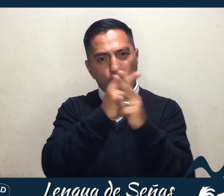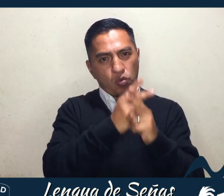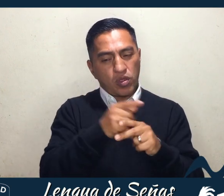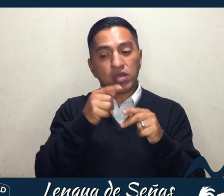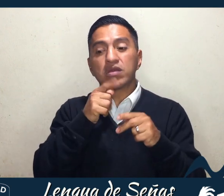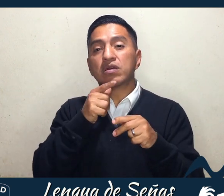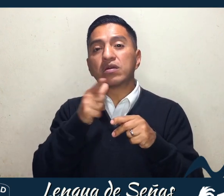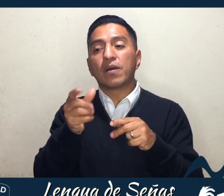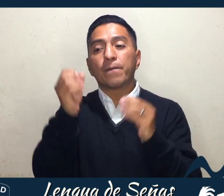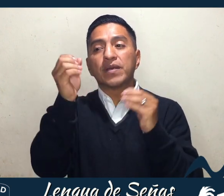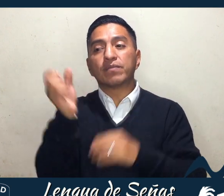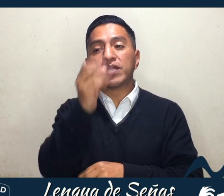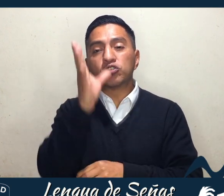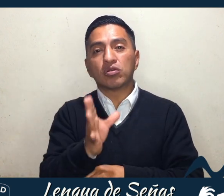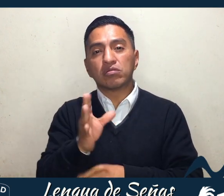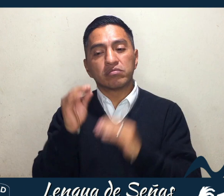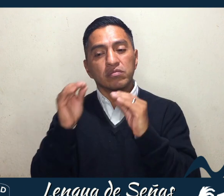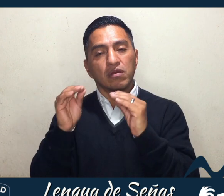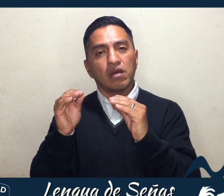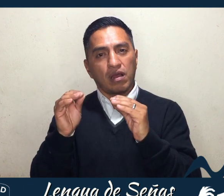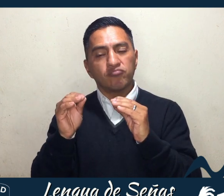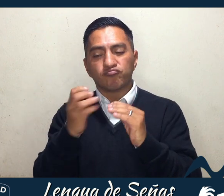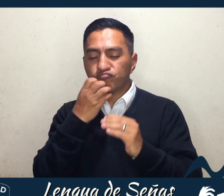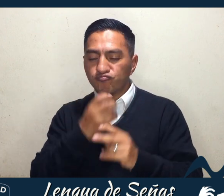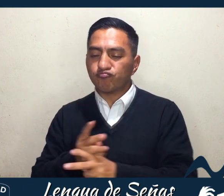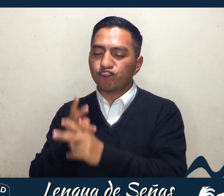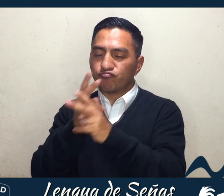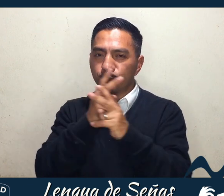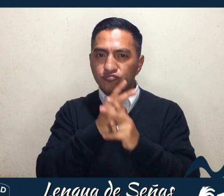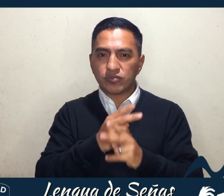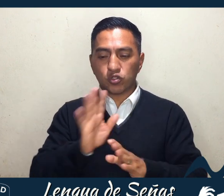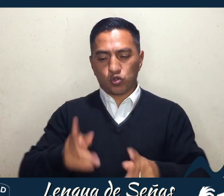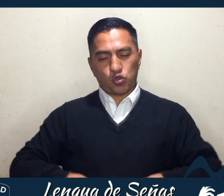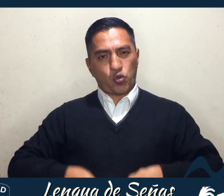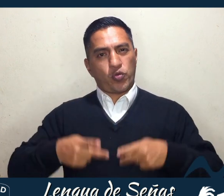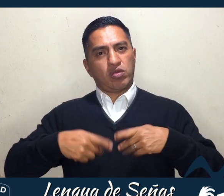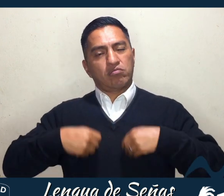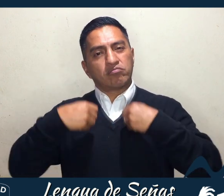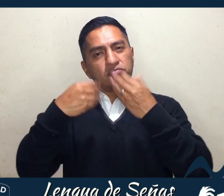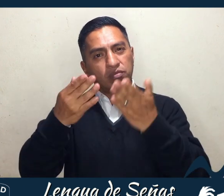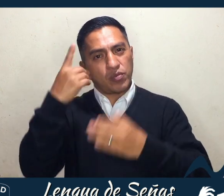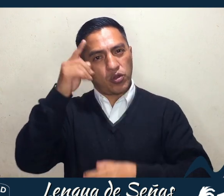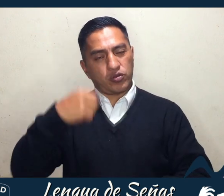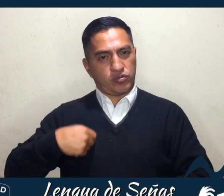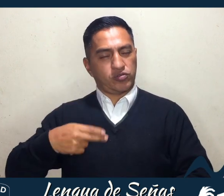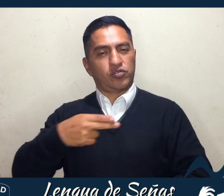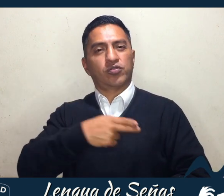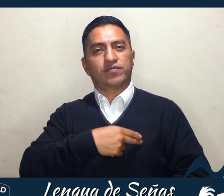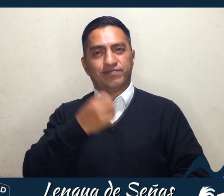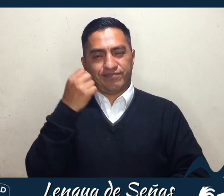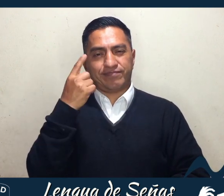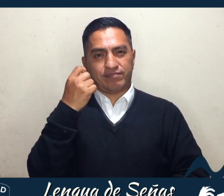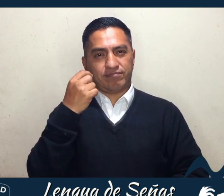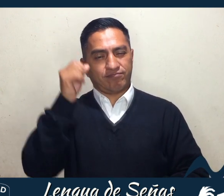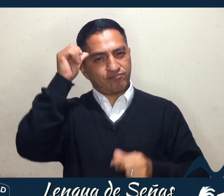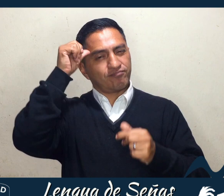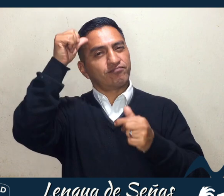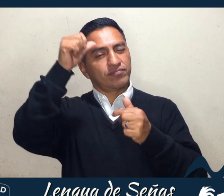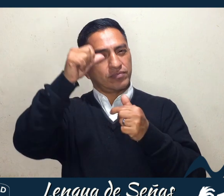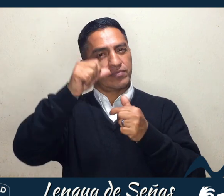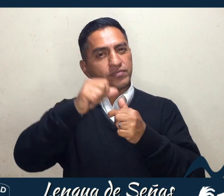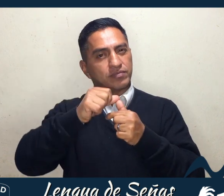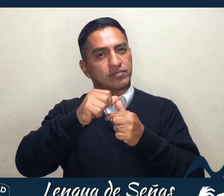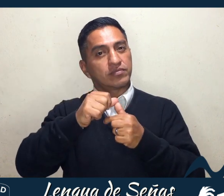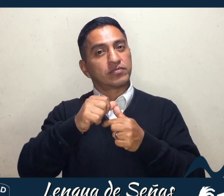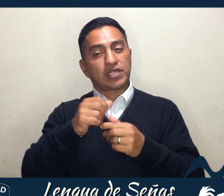cuidado para aquellos que con amor sirven y dan de su vida por nosotros.